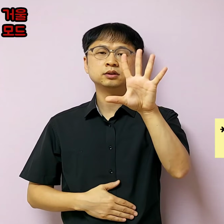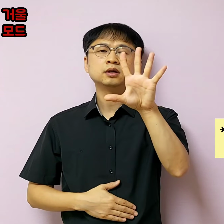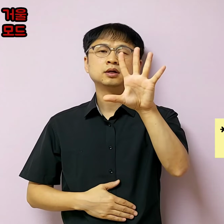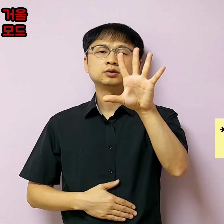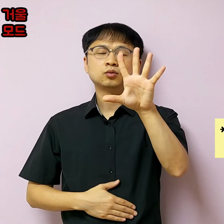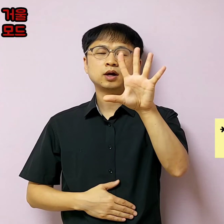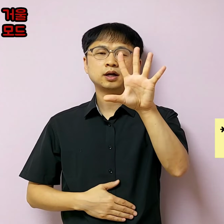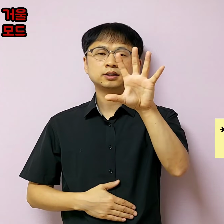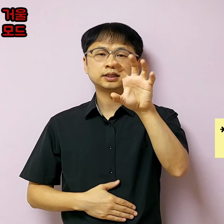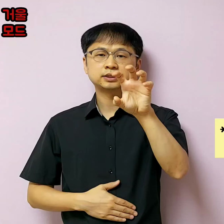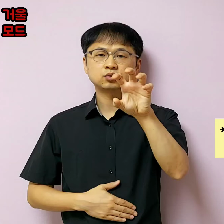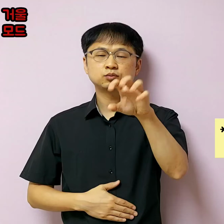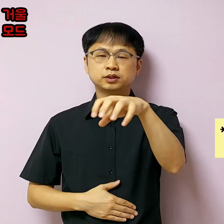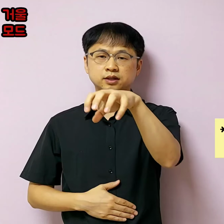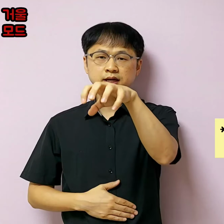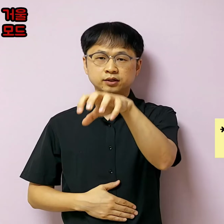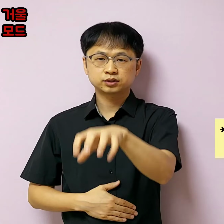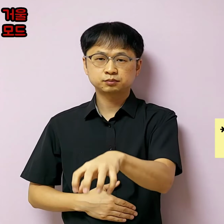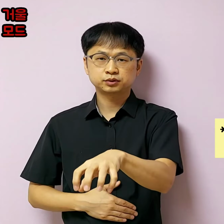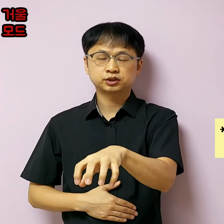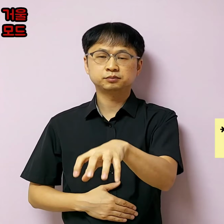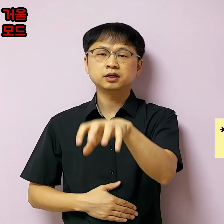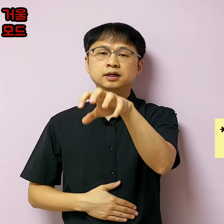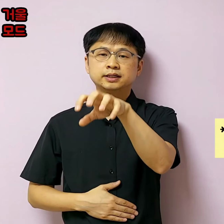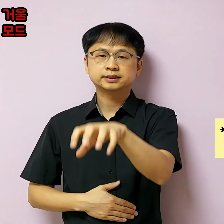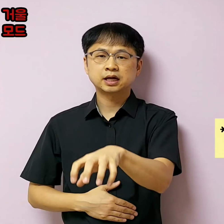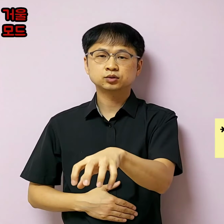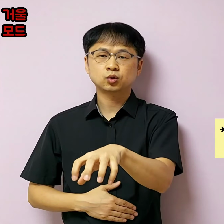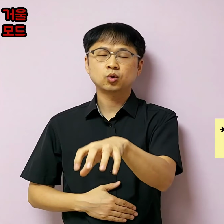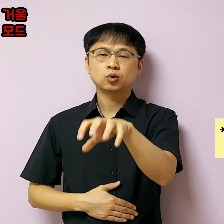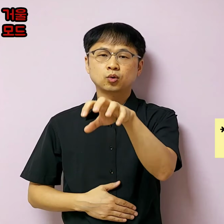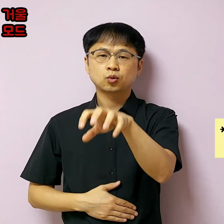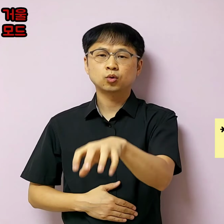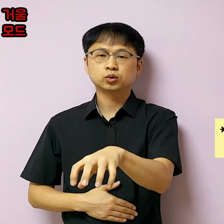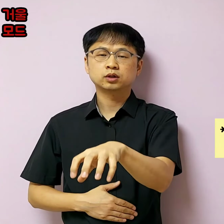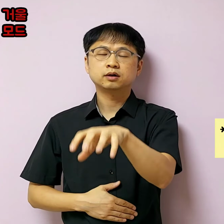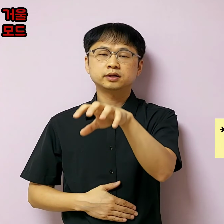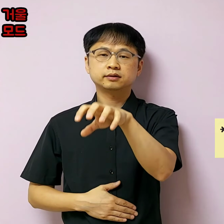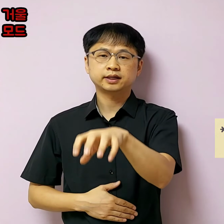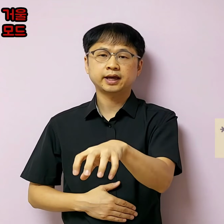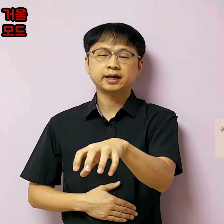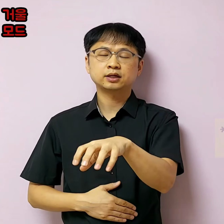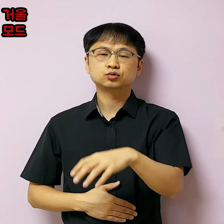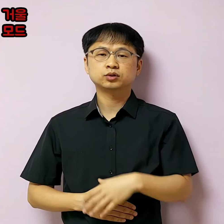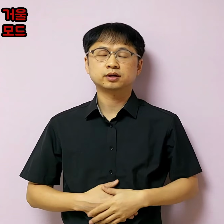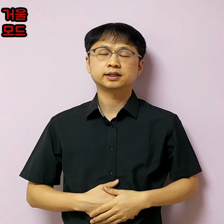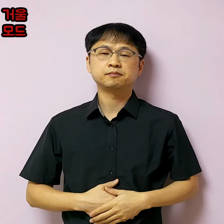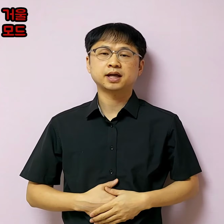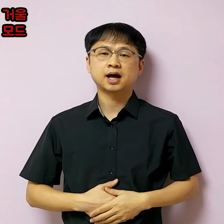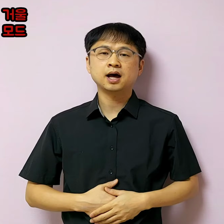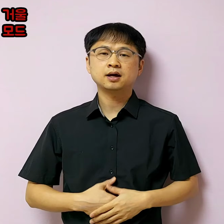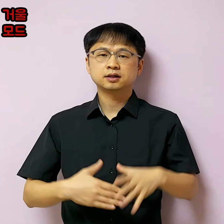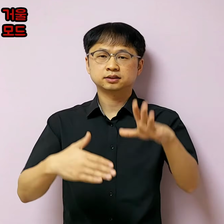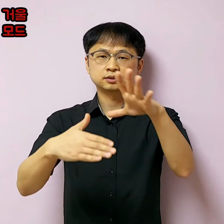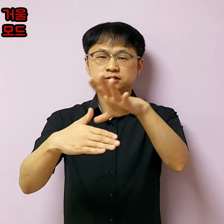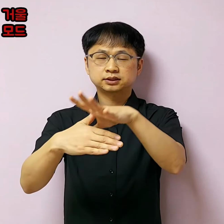하는 수어는 손가락을 살짝 구부려서 아래로 짚어주시면 장소, 곳, 어디에라는 수가 됩니다. 그래서 그